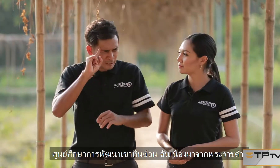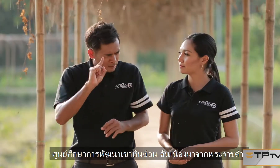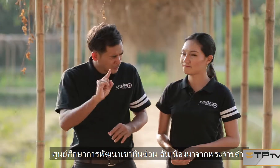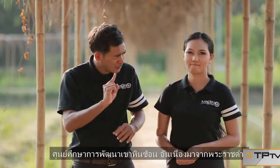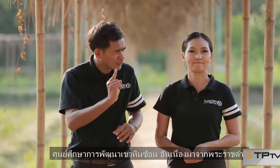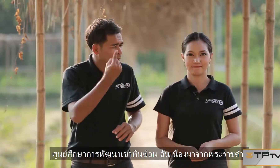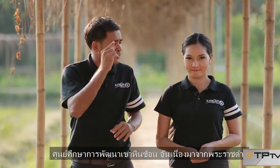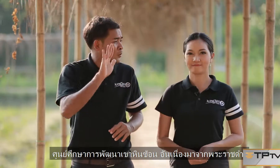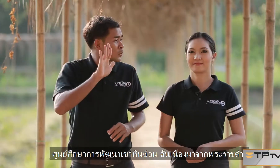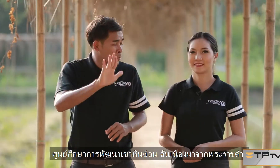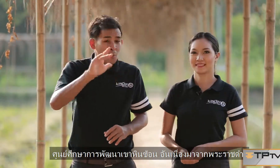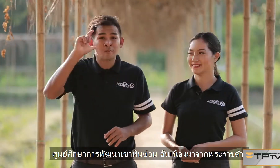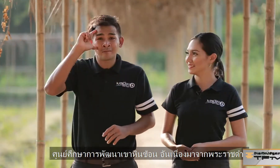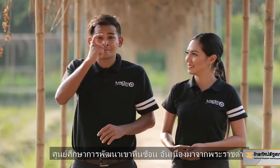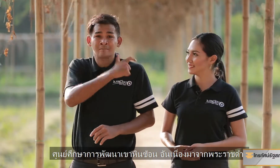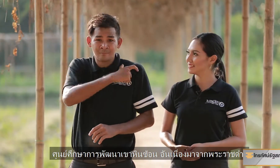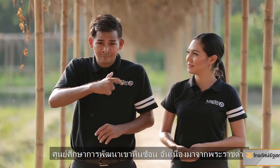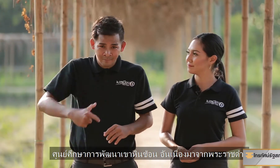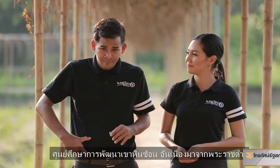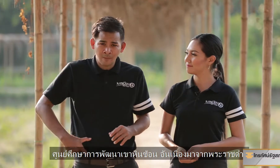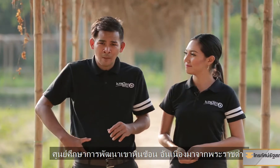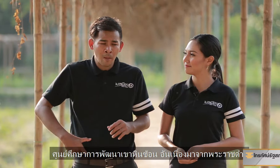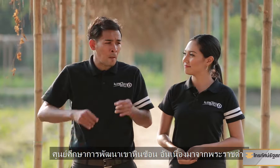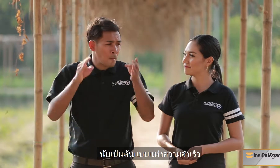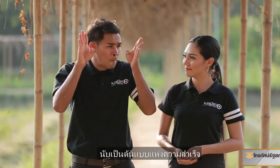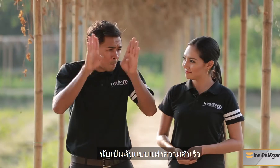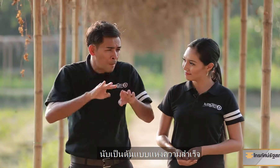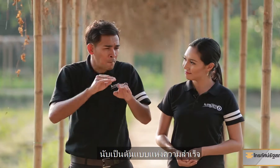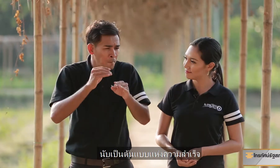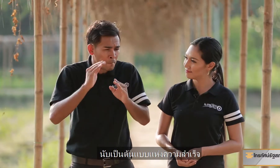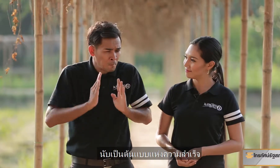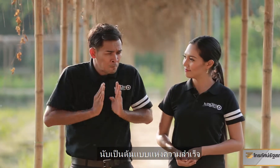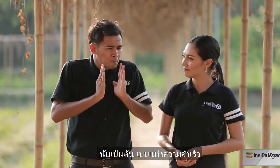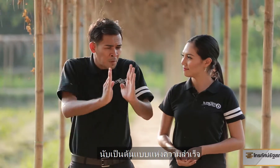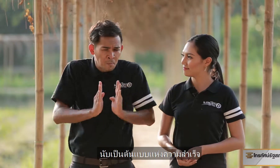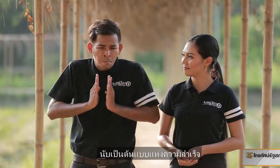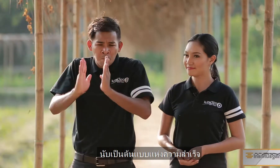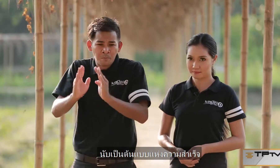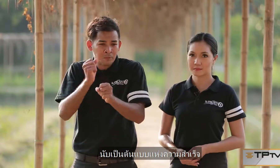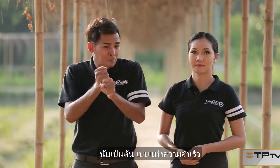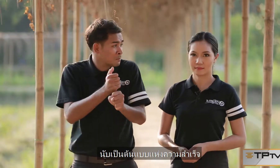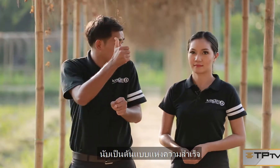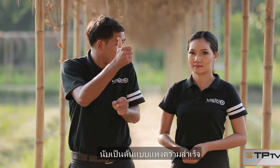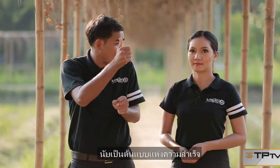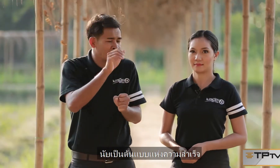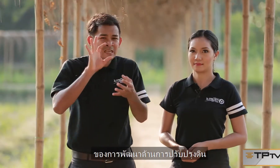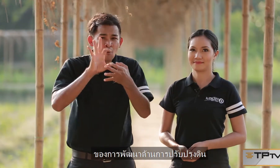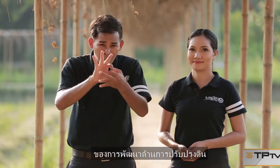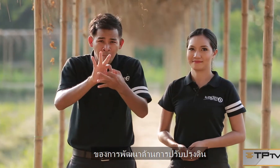รินับเป็นต้นแบบแห่งความสำเร็จของการพัฒ